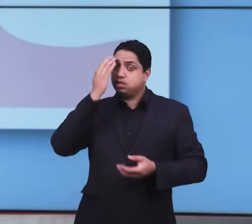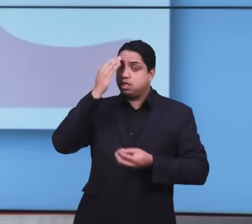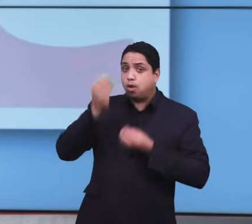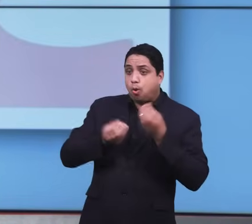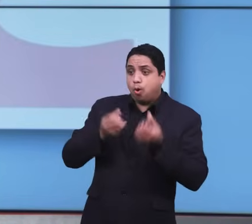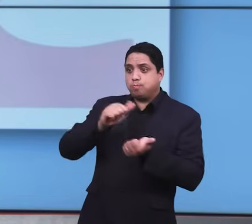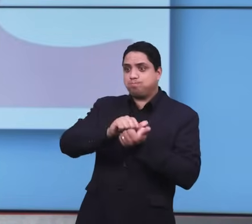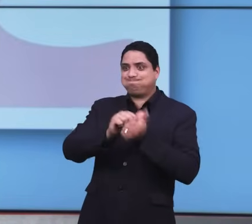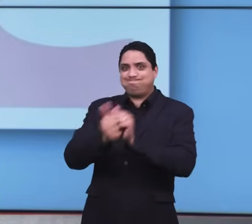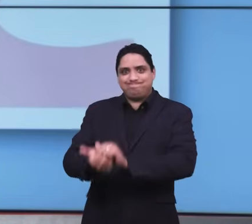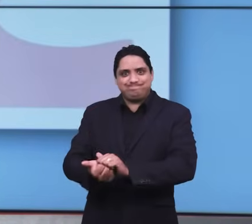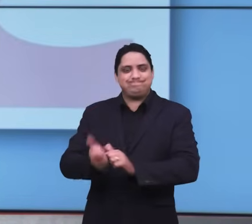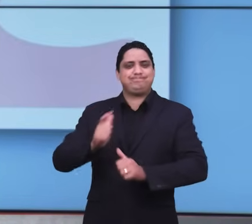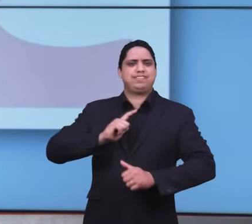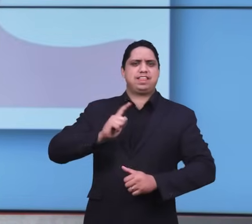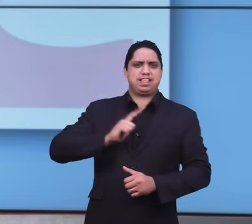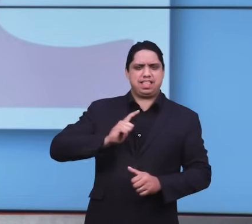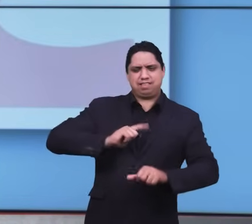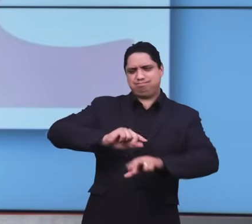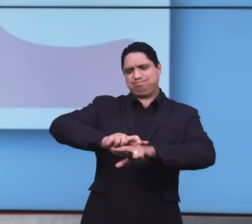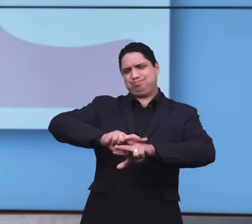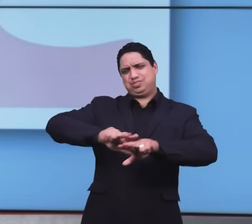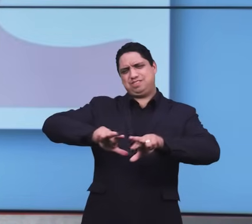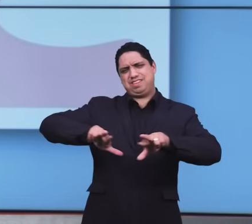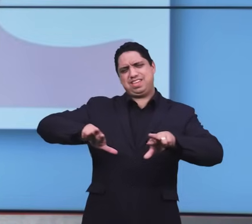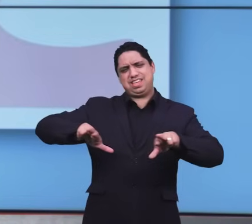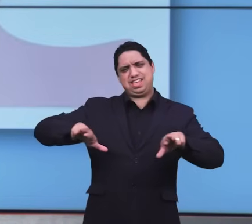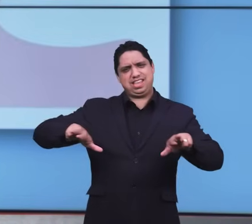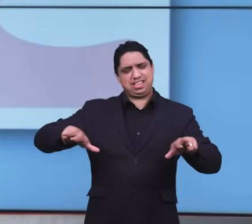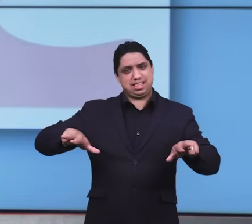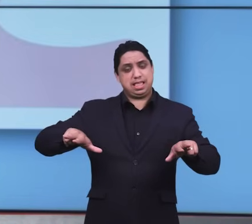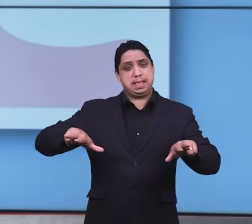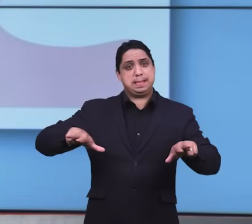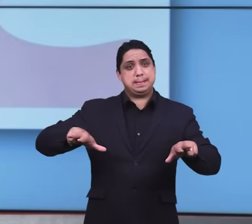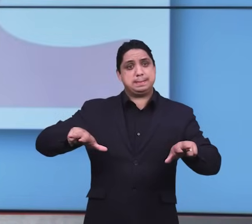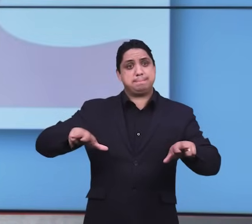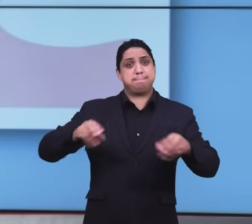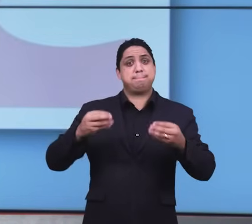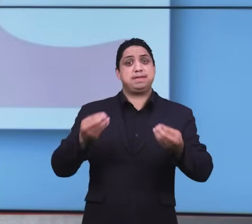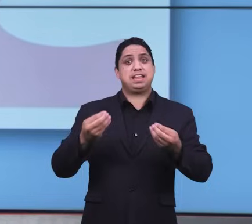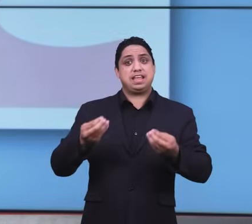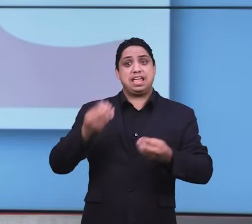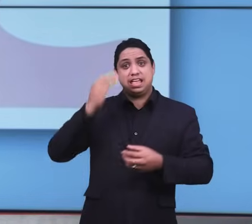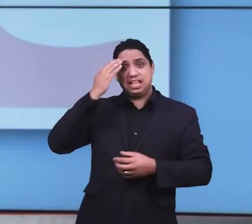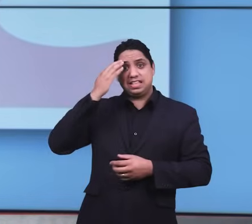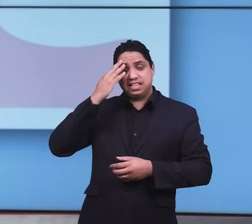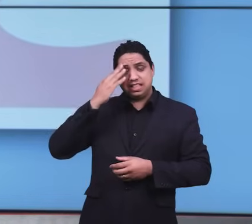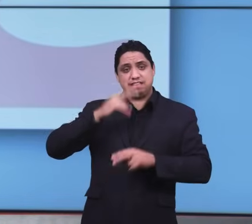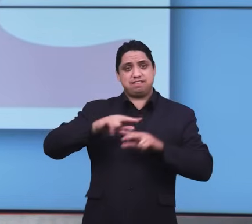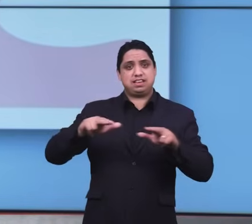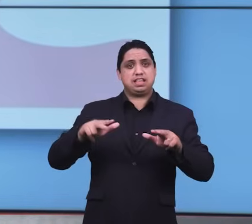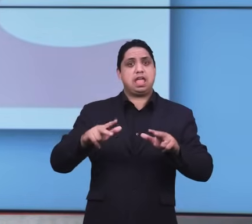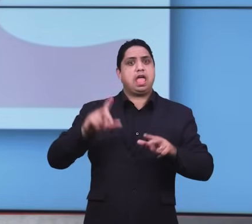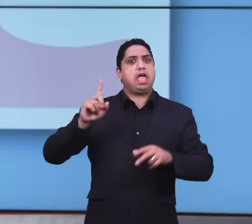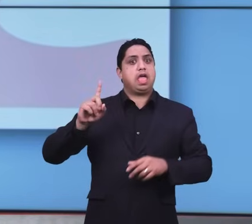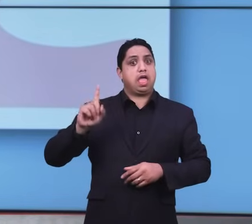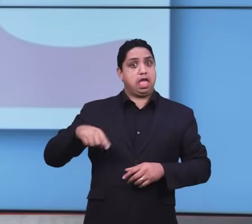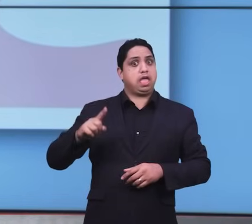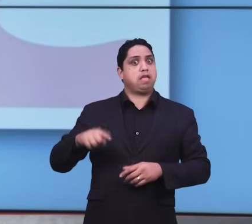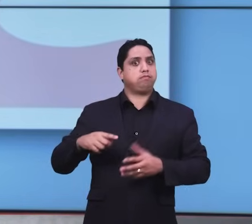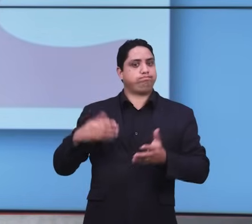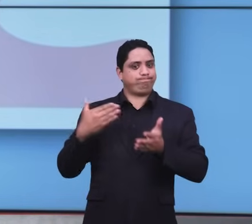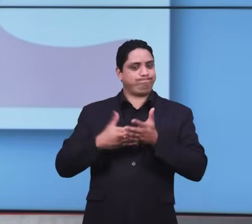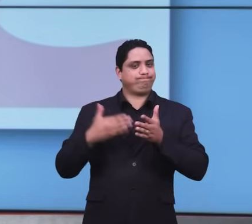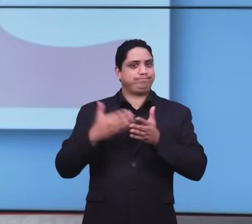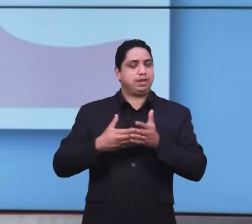Várias mudanças surgem. A adaptação na rotina familiar para atender a variedade de necessidades são desafiadoras,